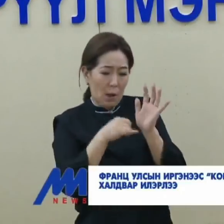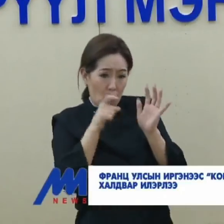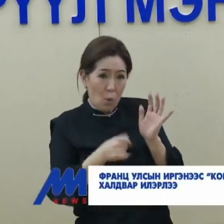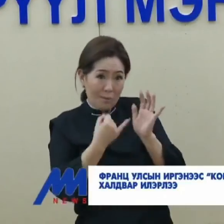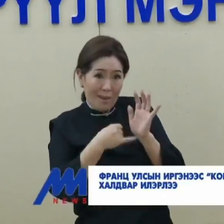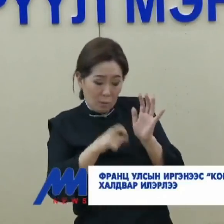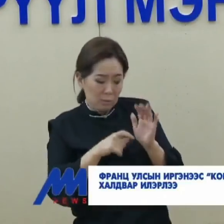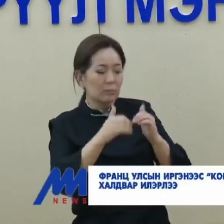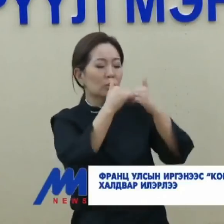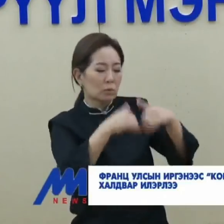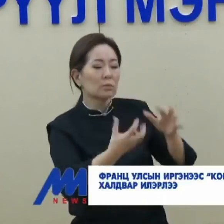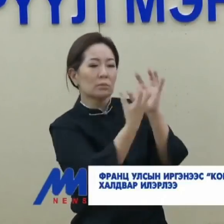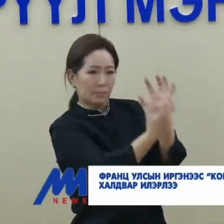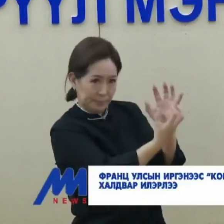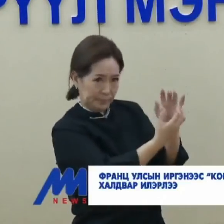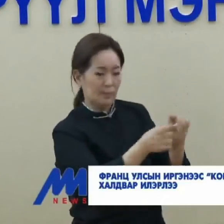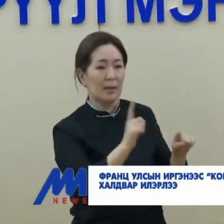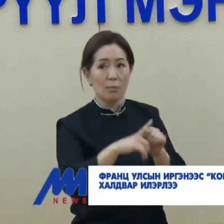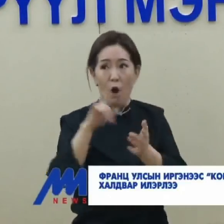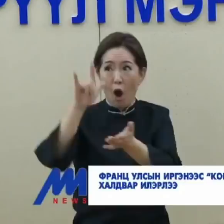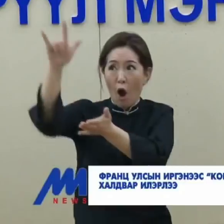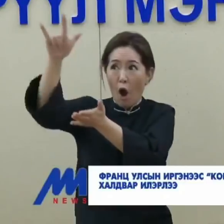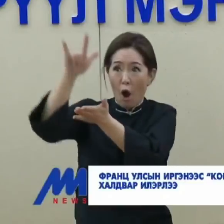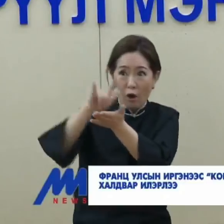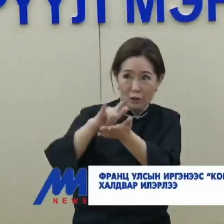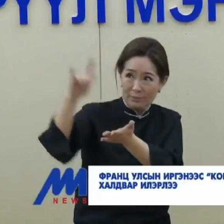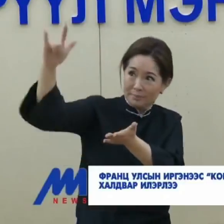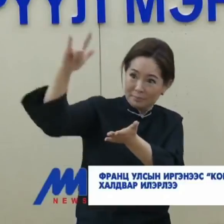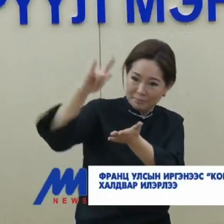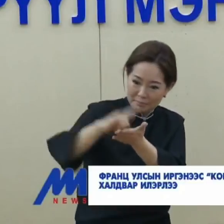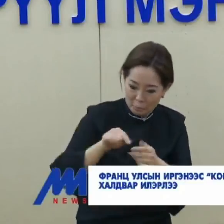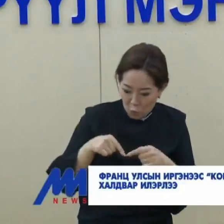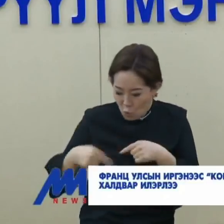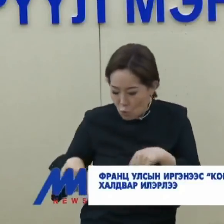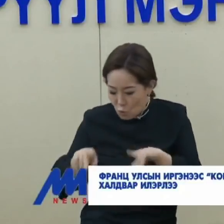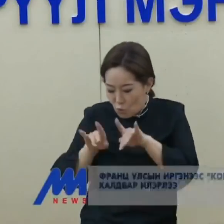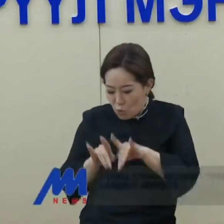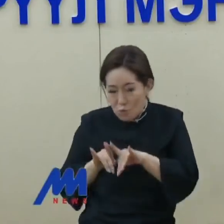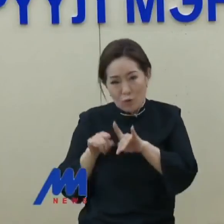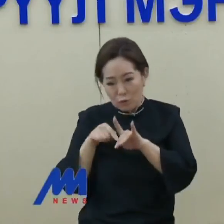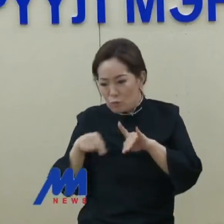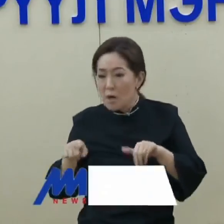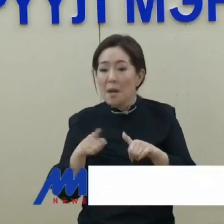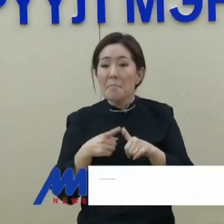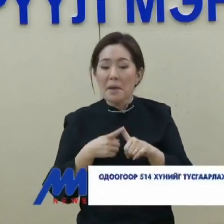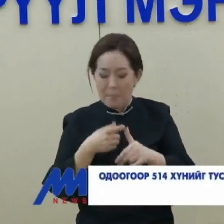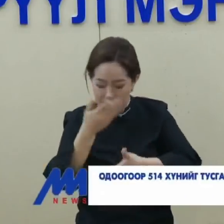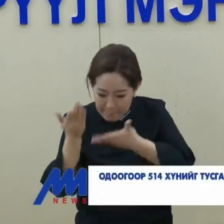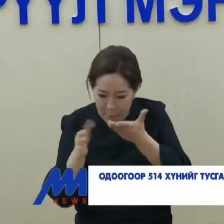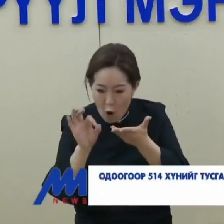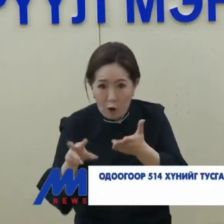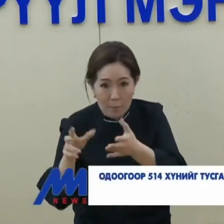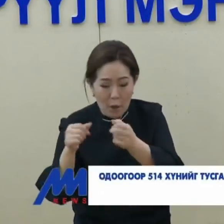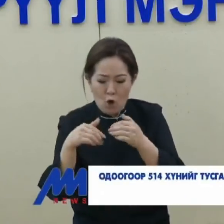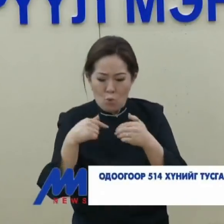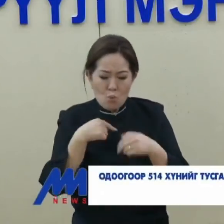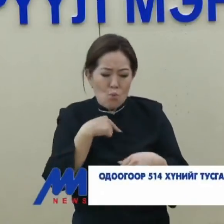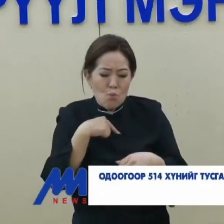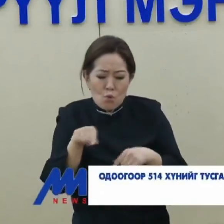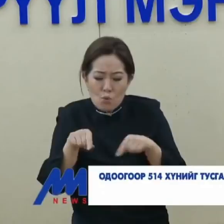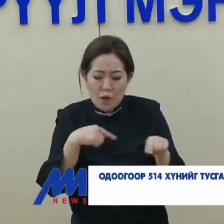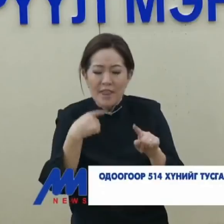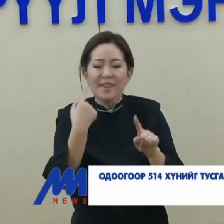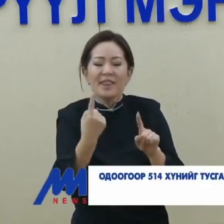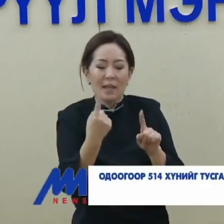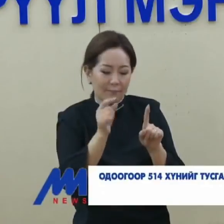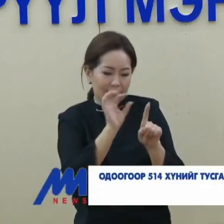зэрэгцээгээр амсанд явж ирсэн ойрын судлын хүмүүсийг бид бас тусгаарлана. Тэгээд халдварт өвчин судлын үндэсний төвд ойрын буюу одоо